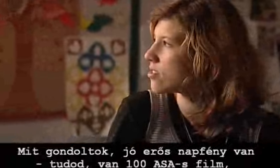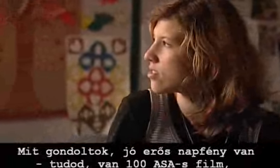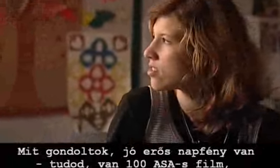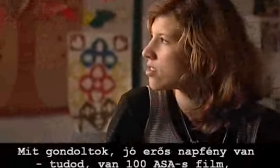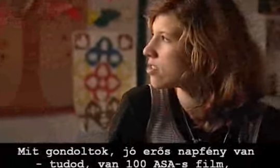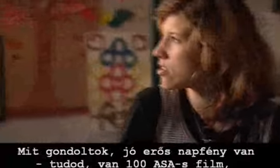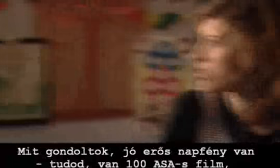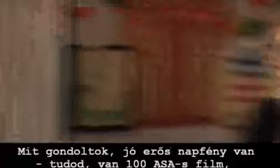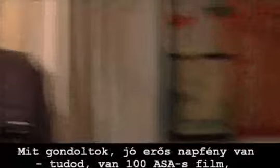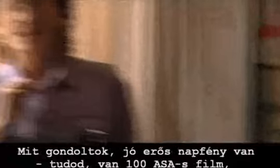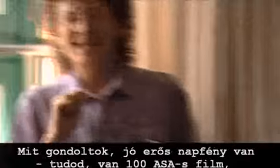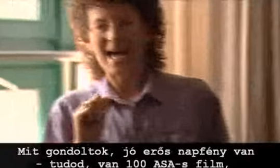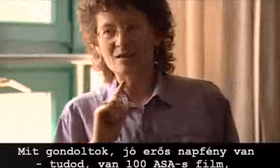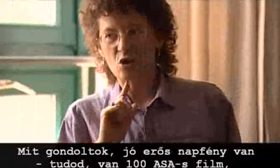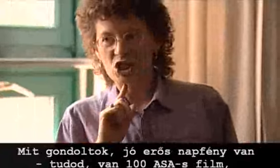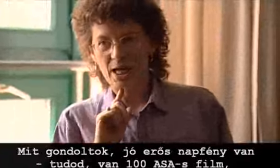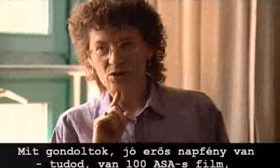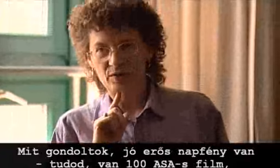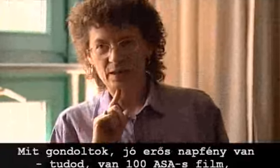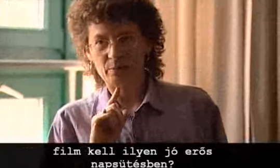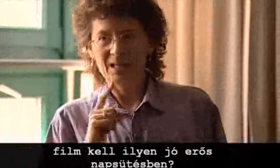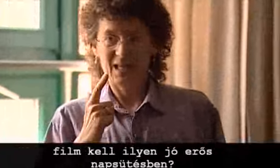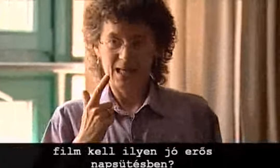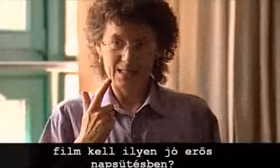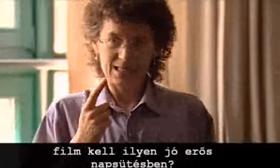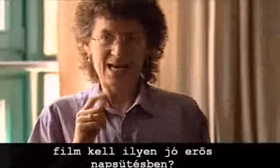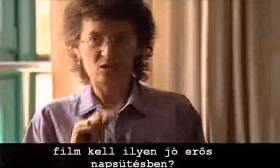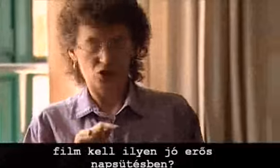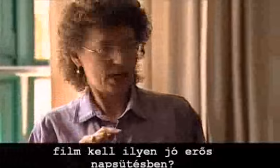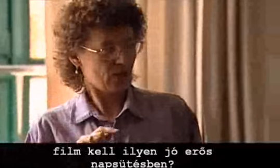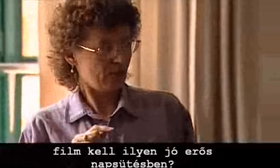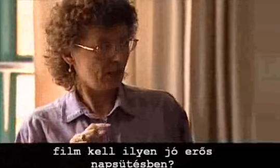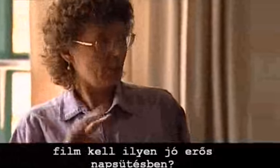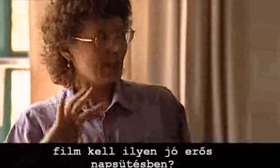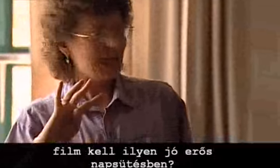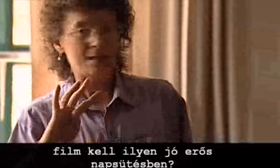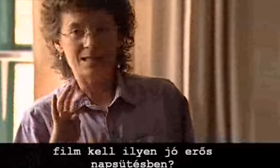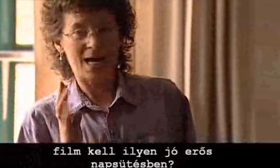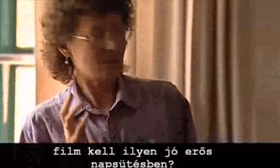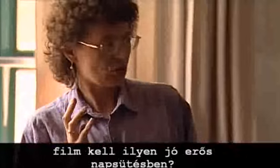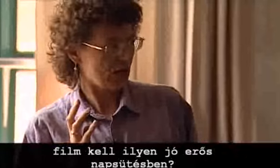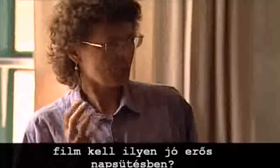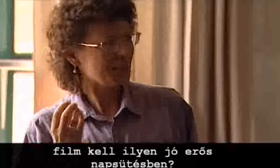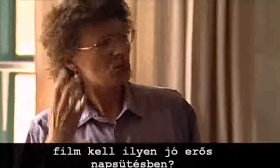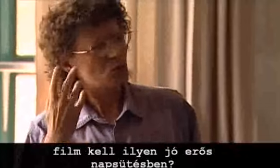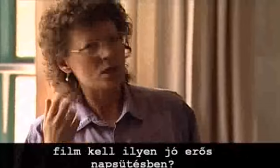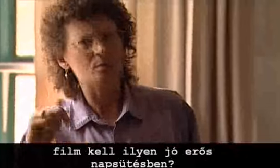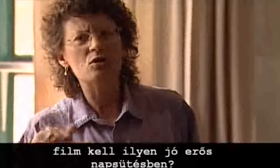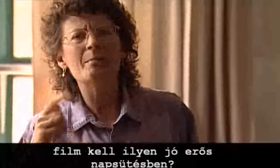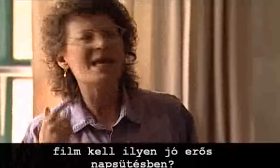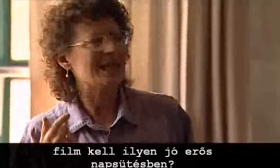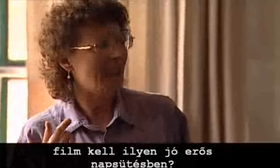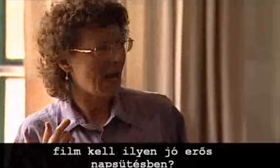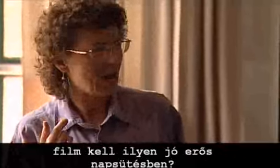napfény van. Tudod, van 100 asás film, 200 asás film, 400 asás. Mit gondolsz,